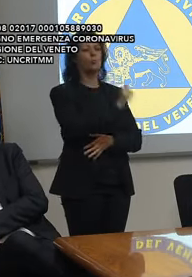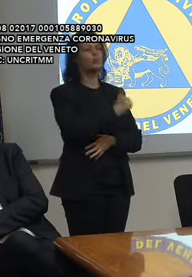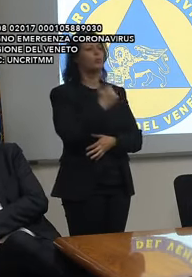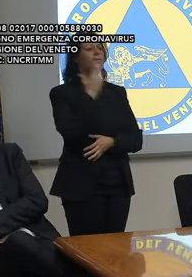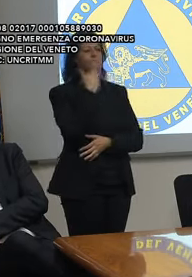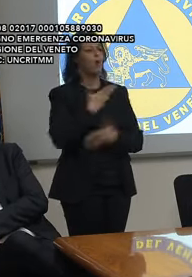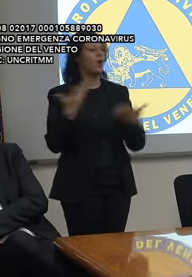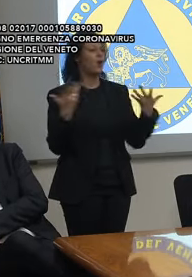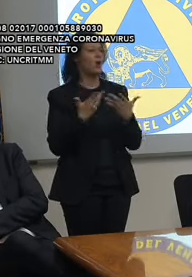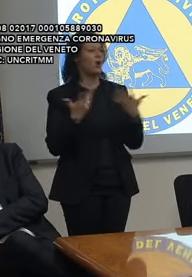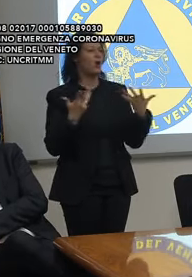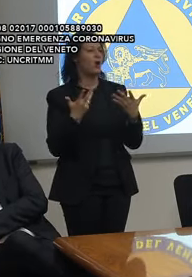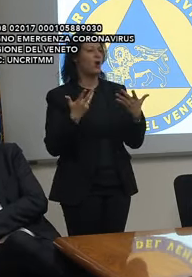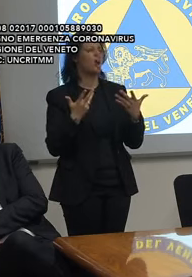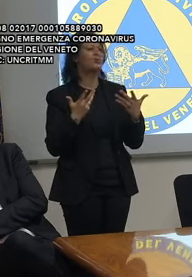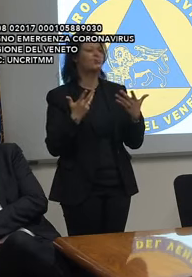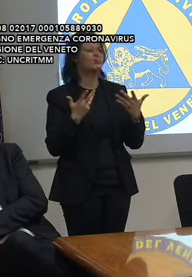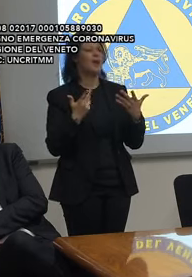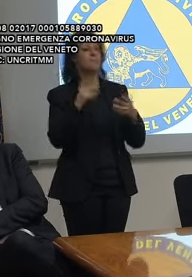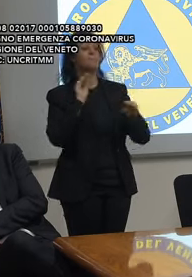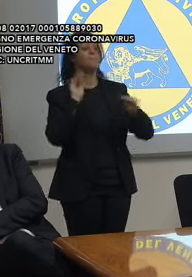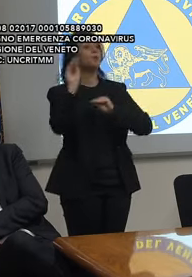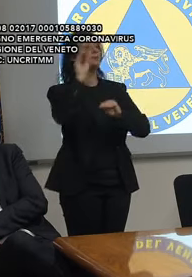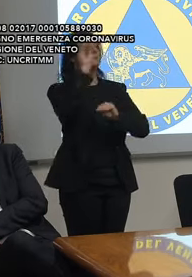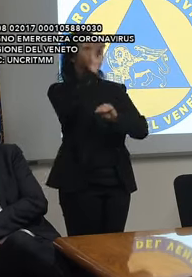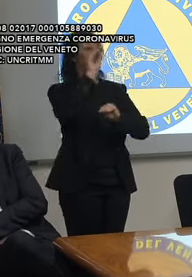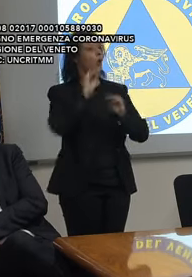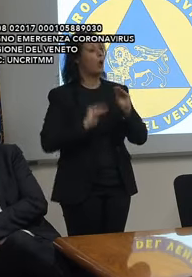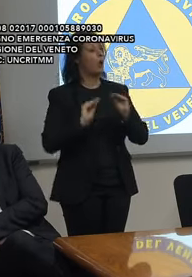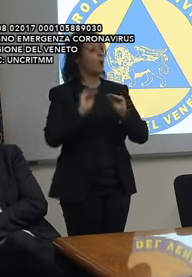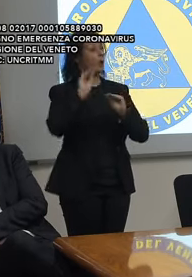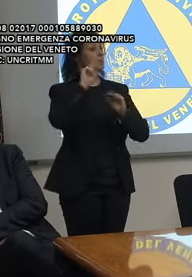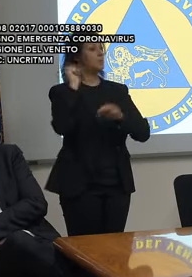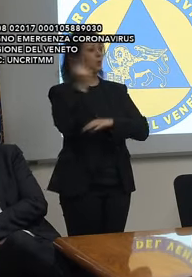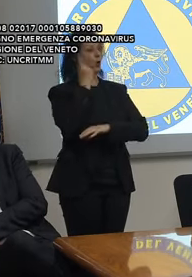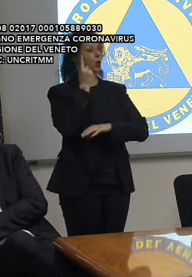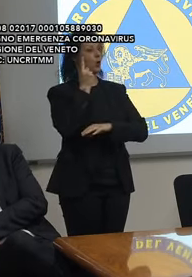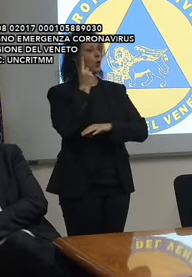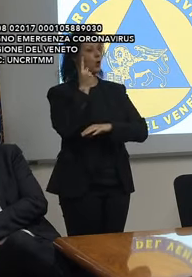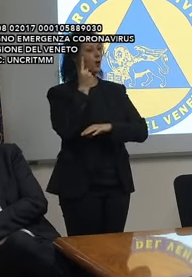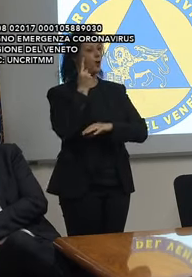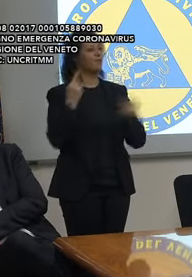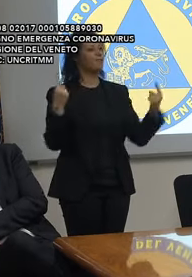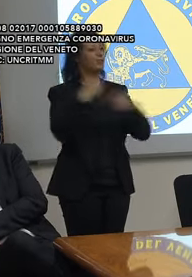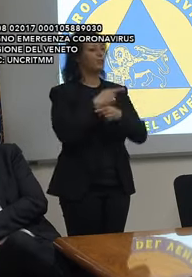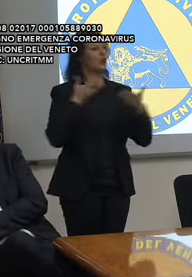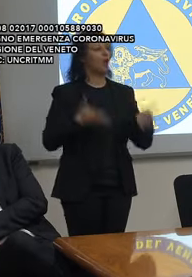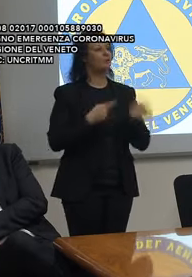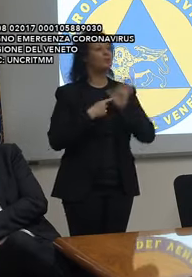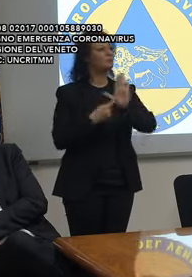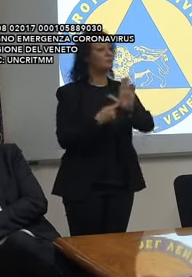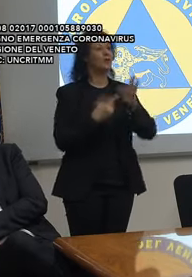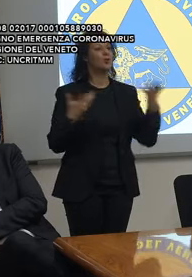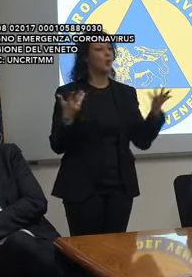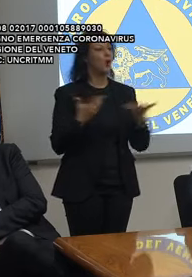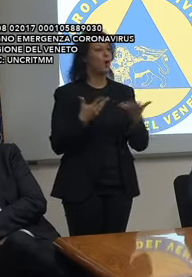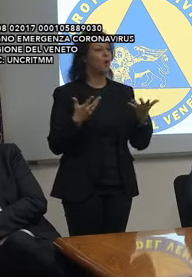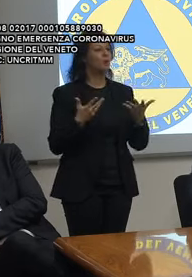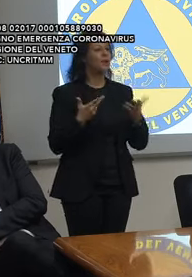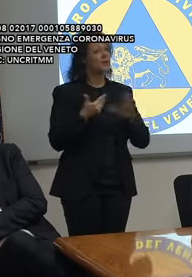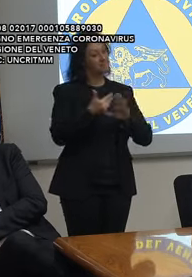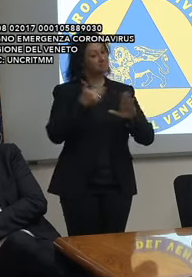magari raggiungere le rendite di posizioni migliori. Oggi invece abbiamo dimostrato che le illusioni di